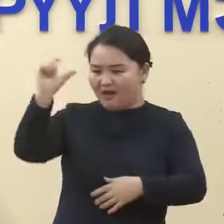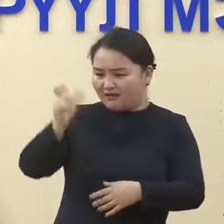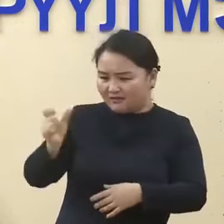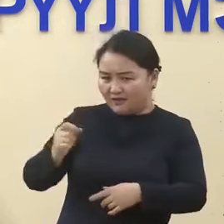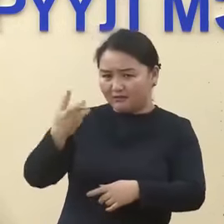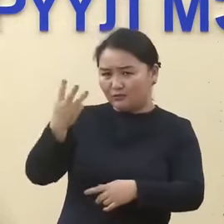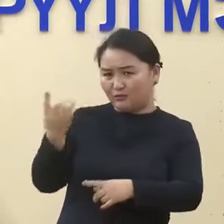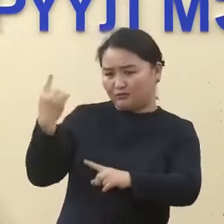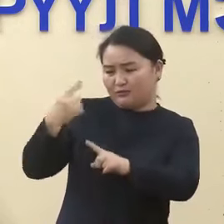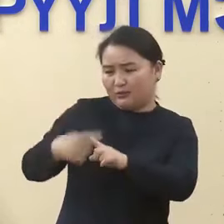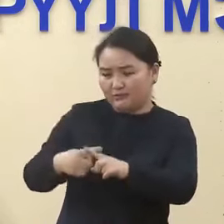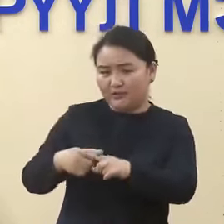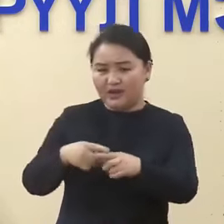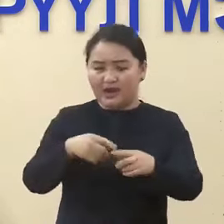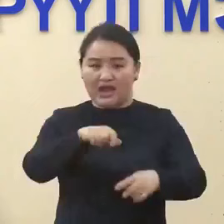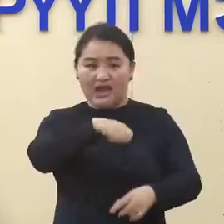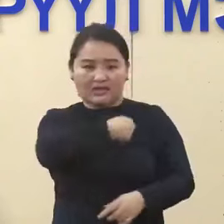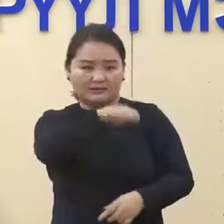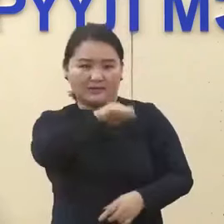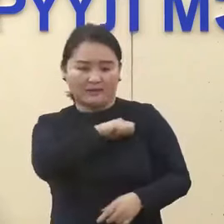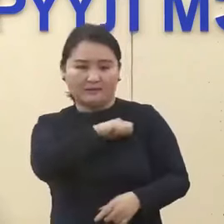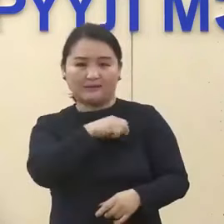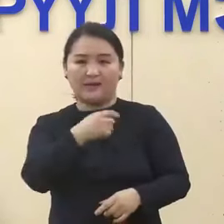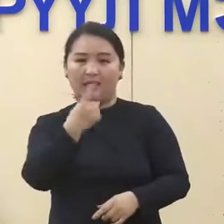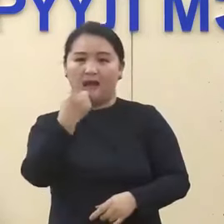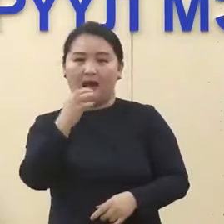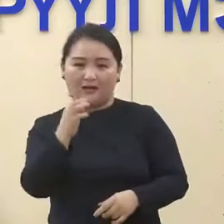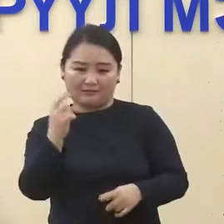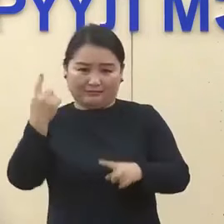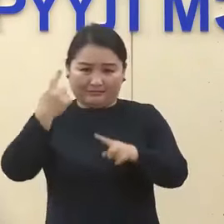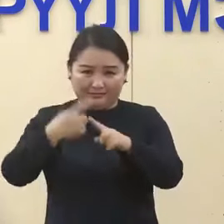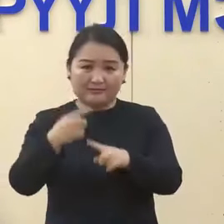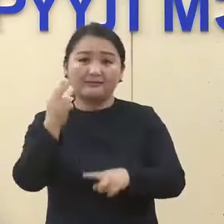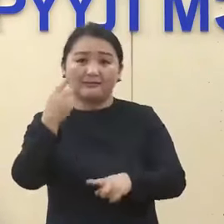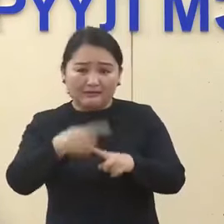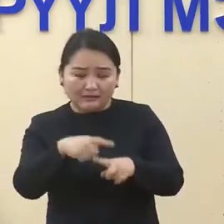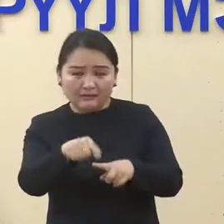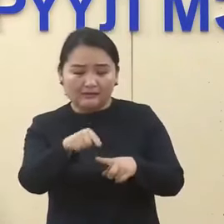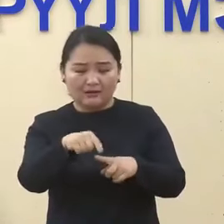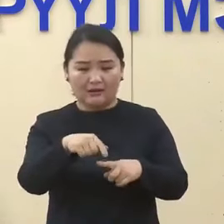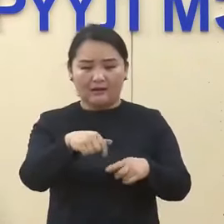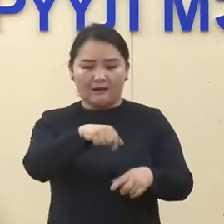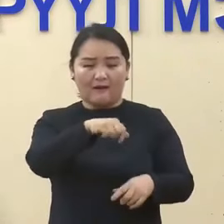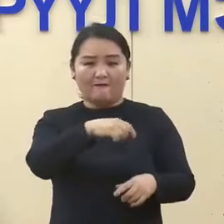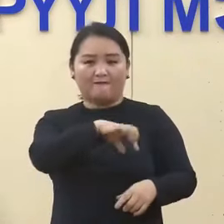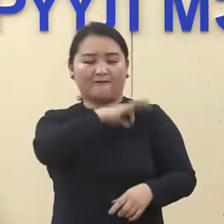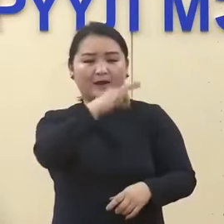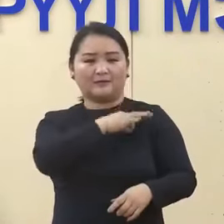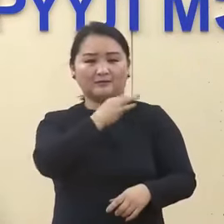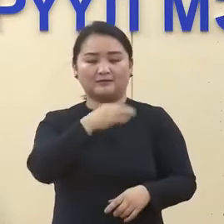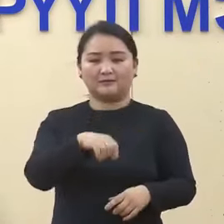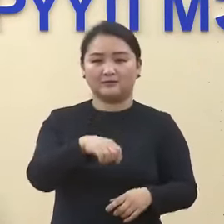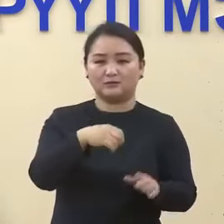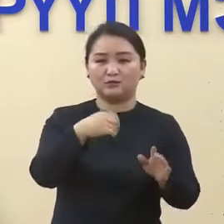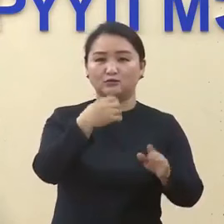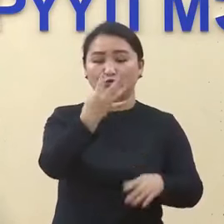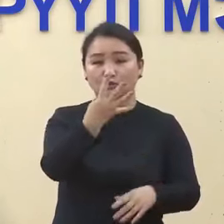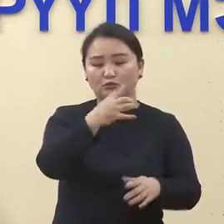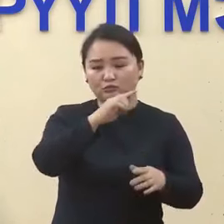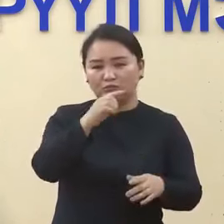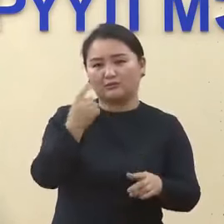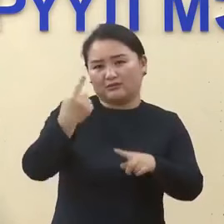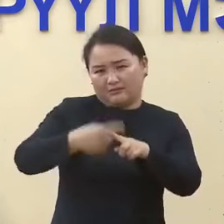дахин, Испанид 10 дахин, Францад 15 дахин нэмэгдсэн. Нас баралтын хувьд Итали улс хамгийн өндөр